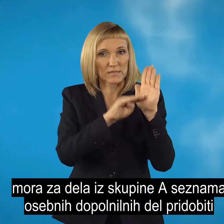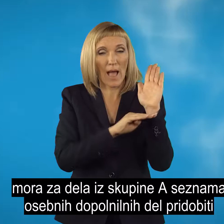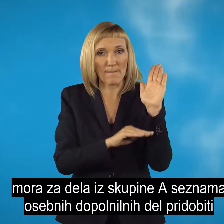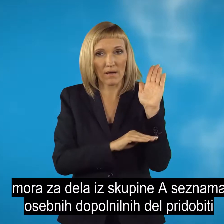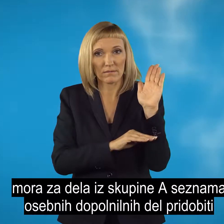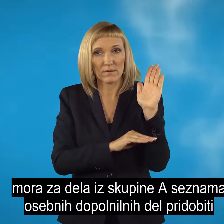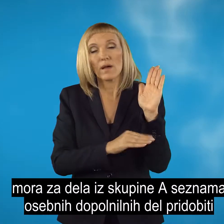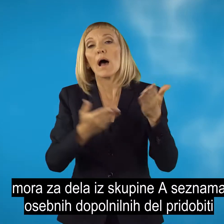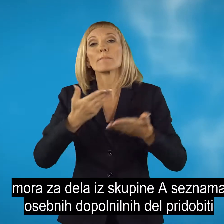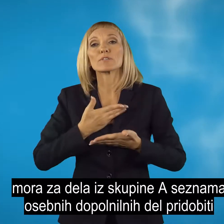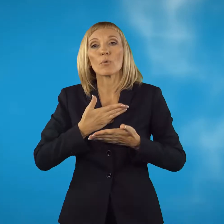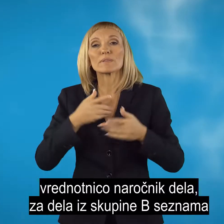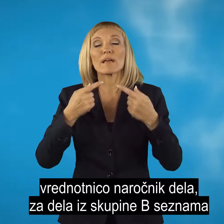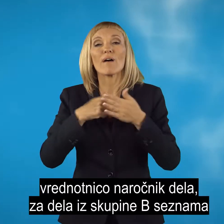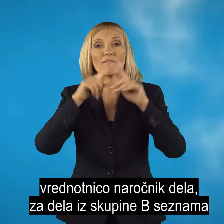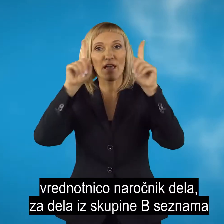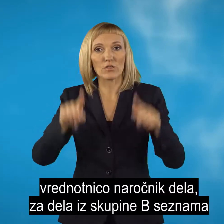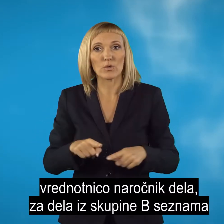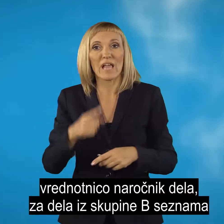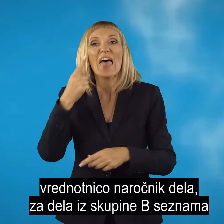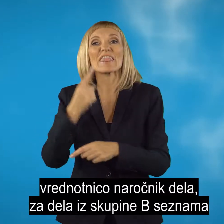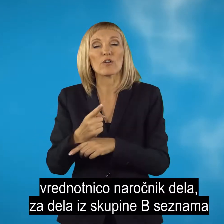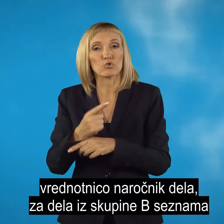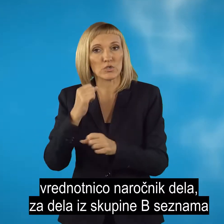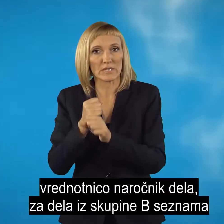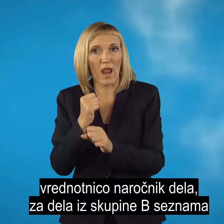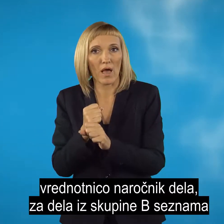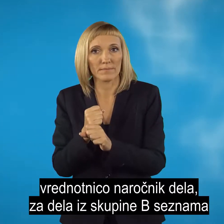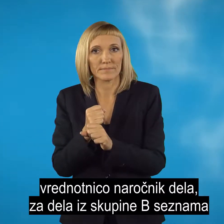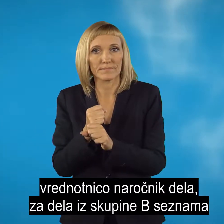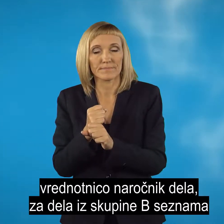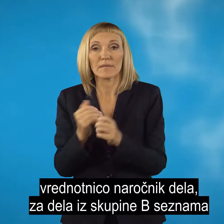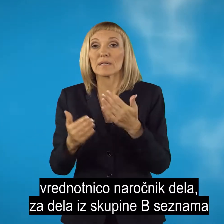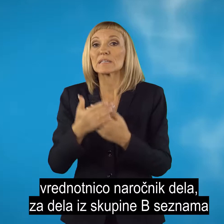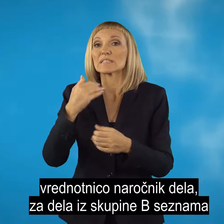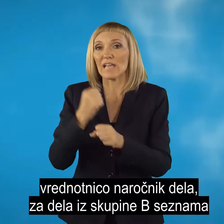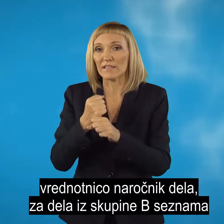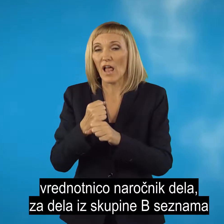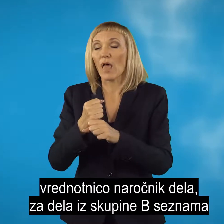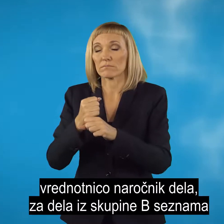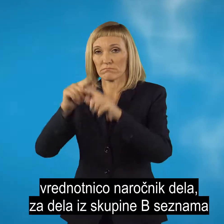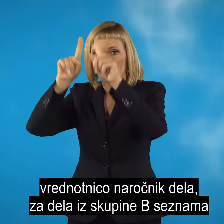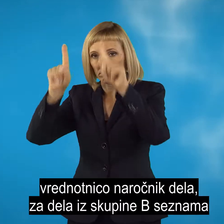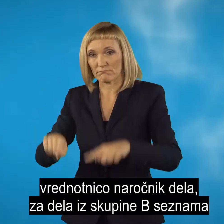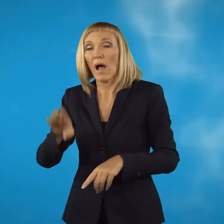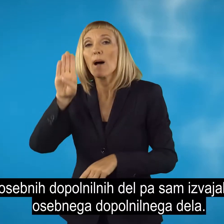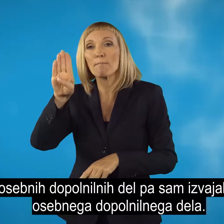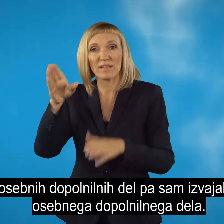del pridobiti vrednotnico naročnik dela, za dela iz skupine B seznama osebnih dopolnilnih